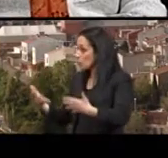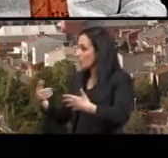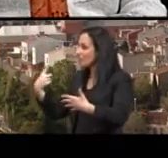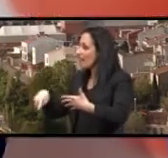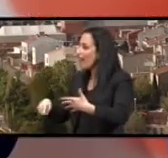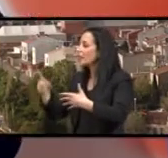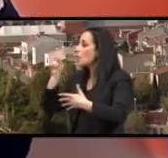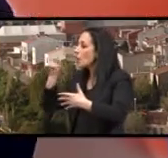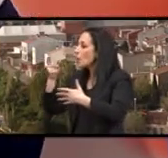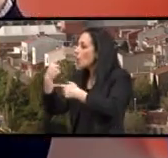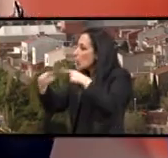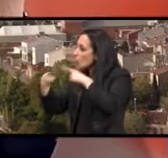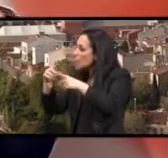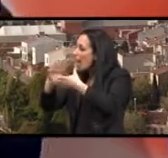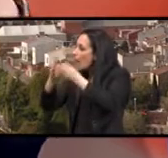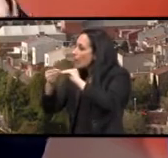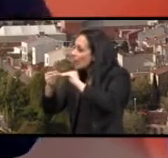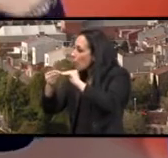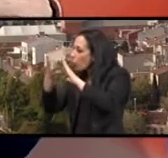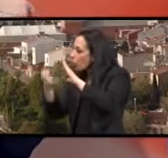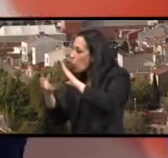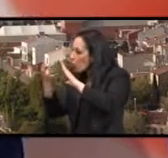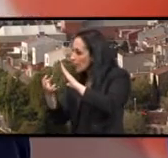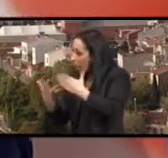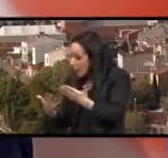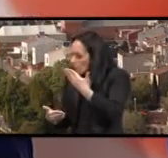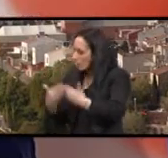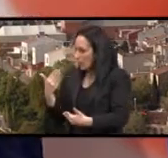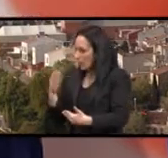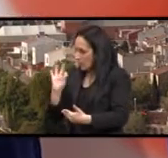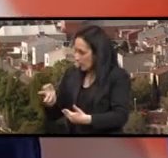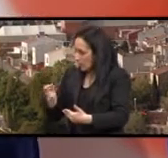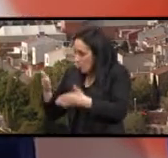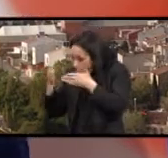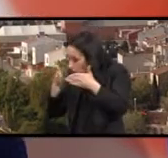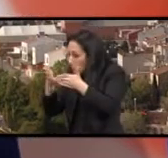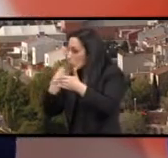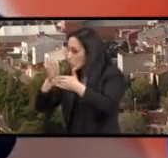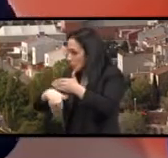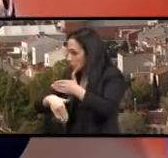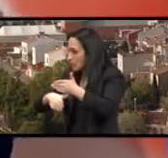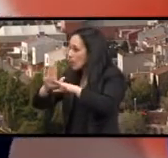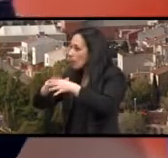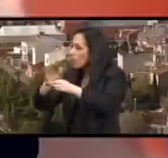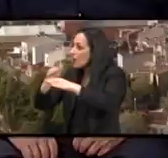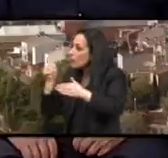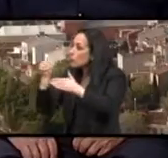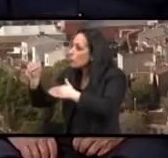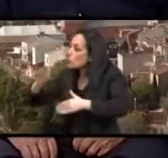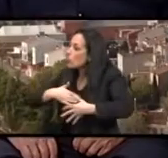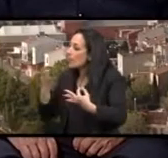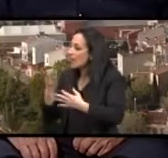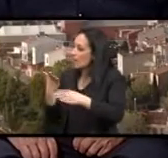aplicacions, això es comença, però bueno, anem en el camí. Bueno, podrem anar al cine i podrem